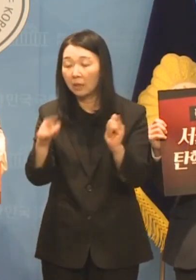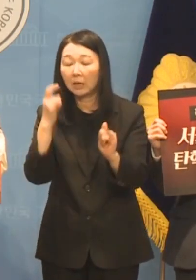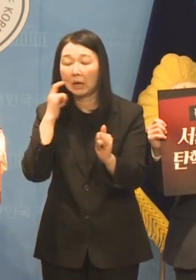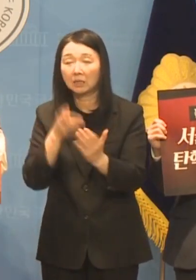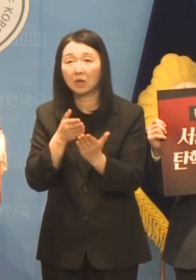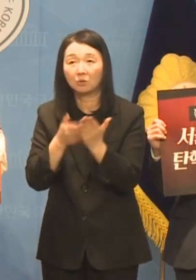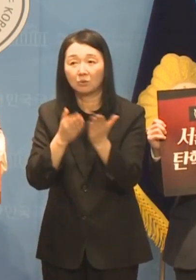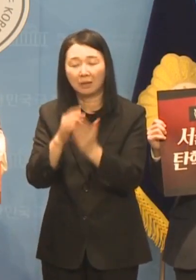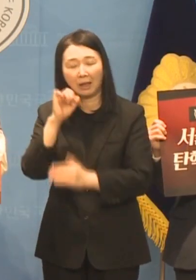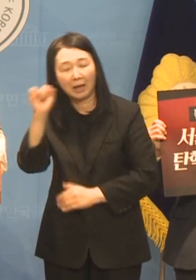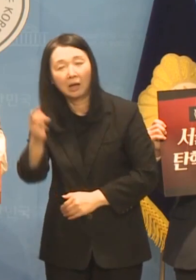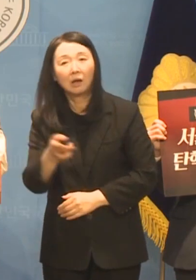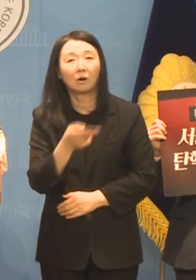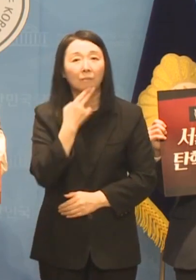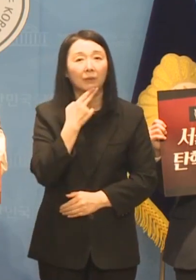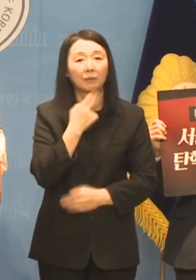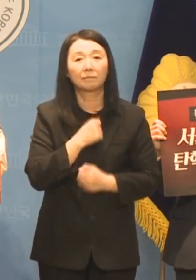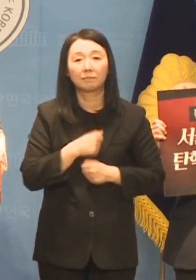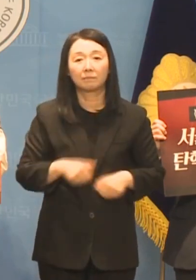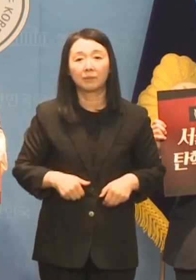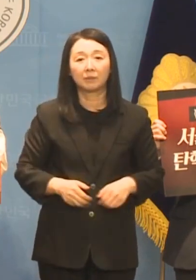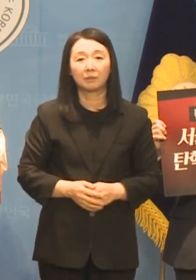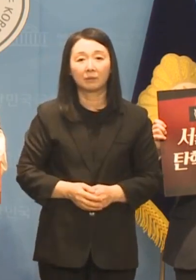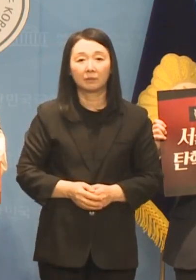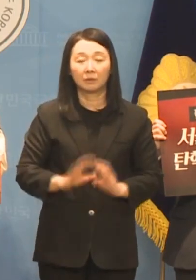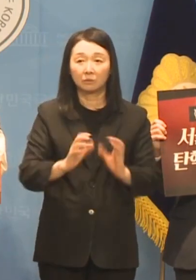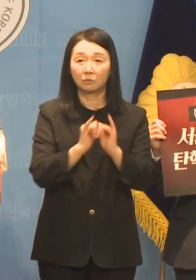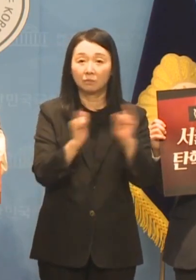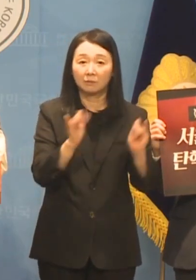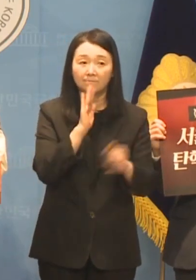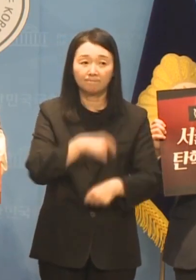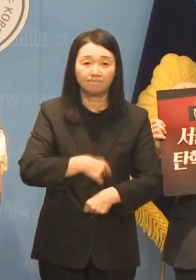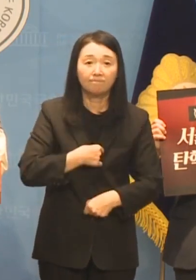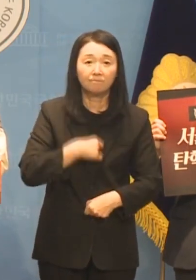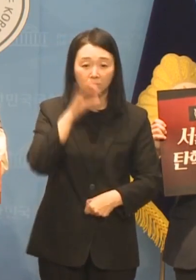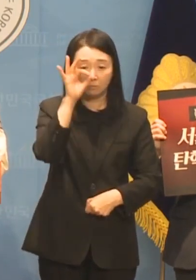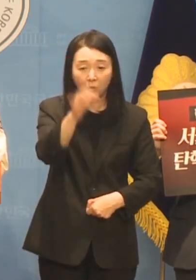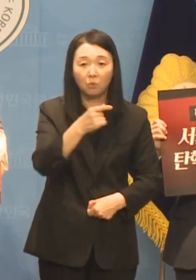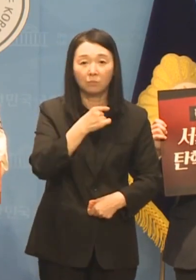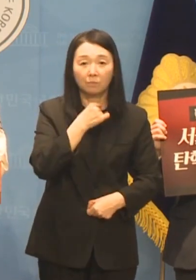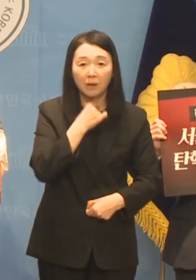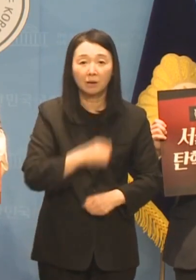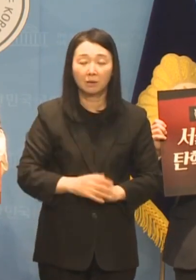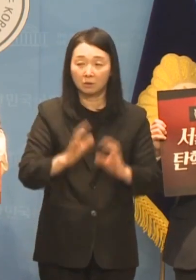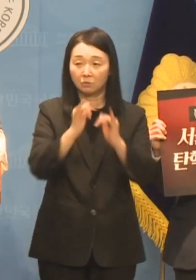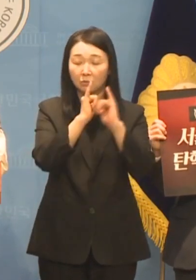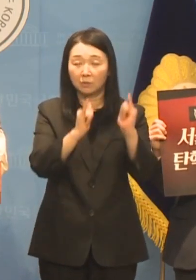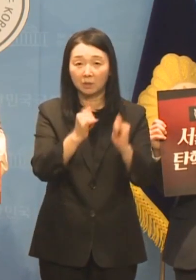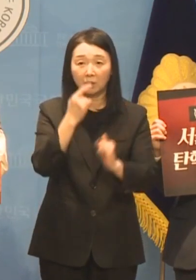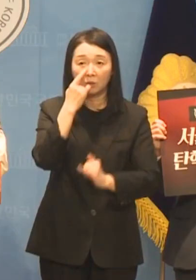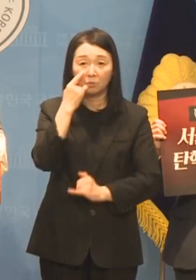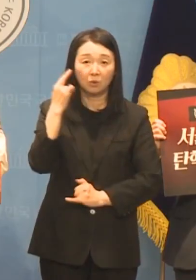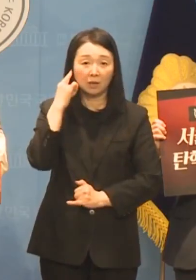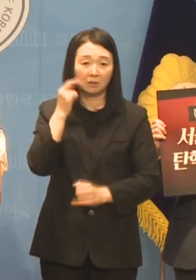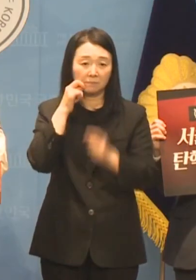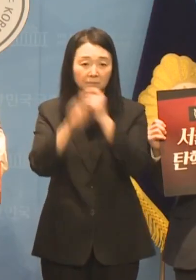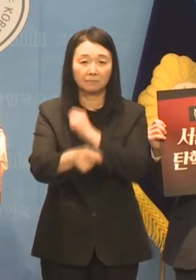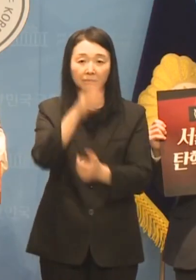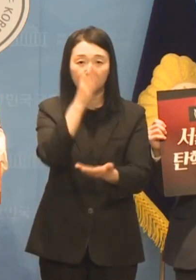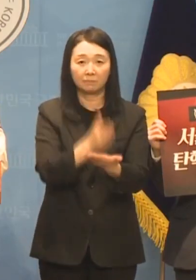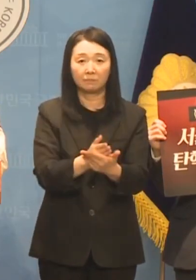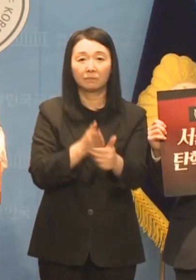가짜뉴스에 함몰되는 일이 없도록 해야 합니다. 국민은 진실을 원합니다. 더 이상 국민들의 눈과 귀를 속이려 하지